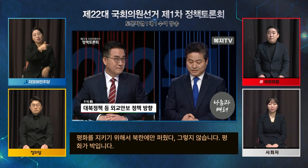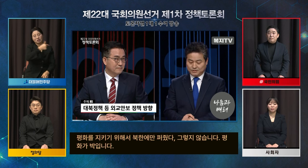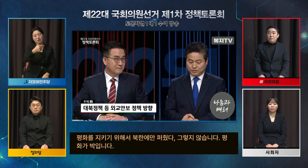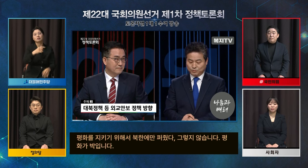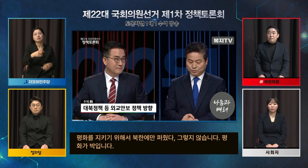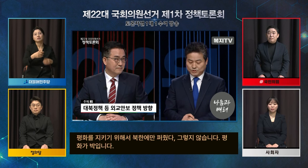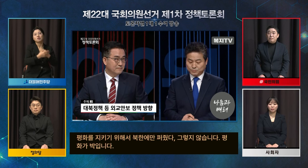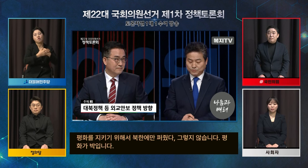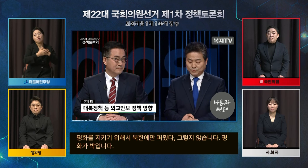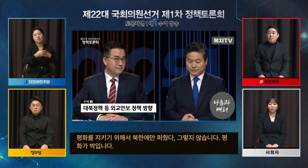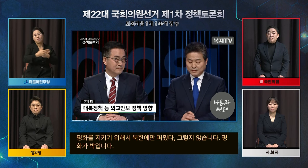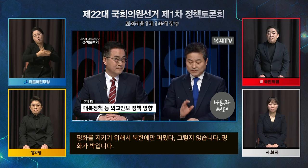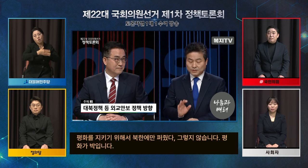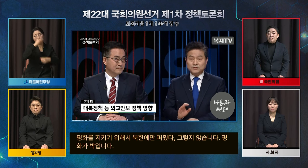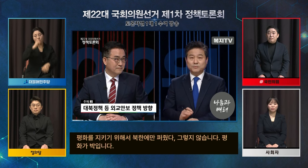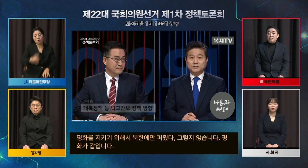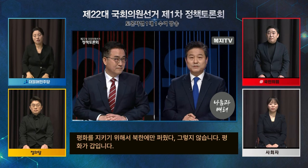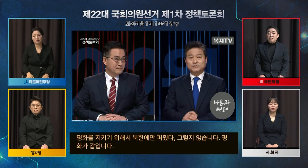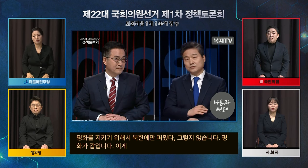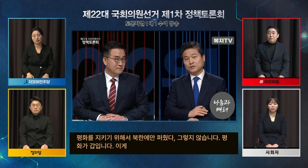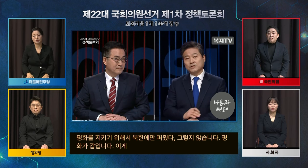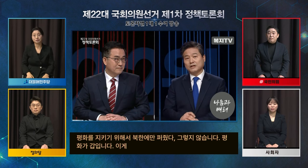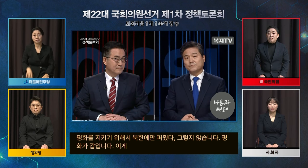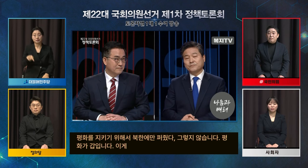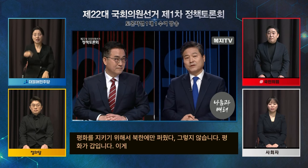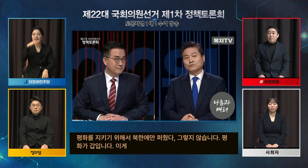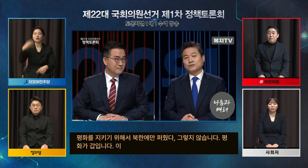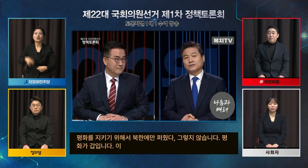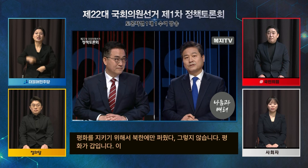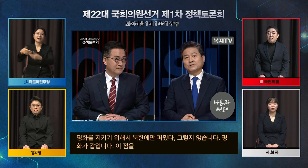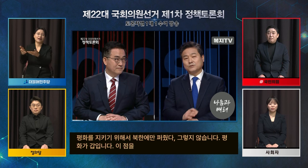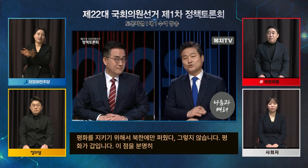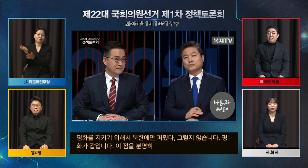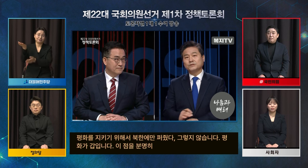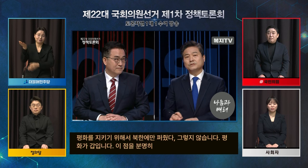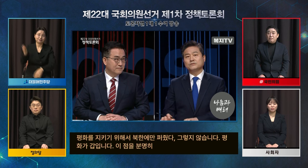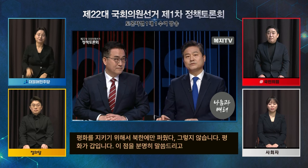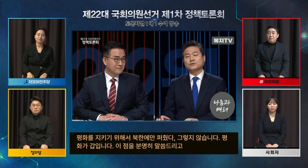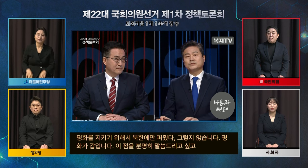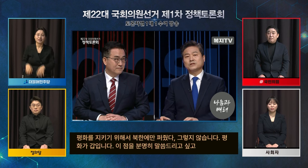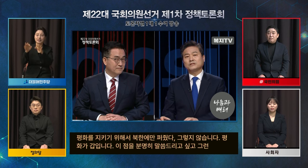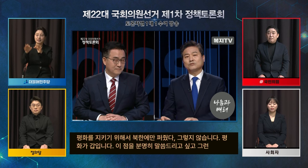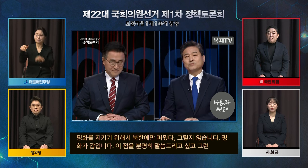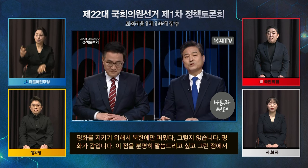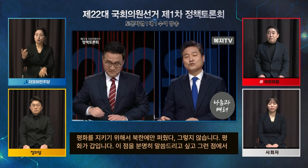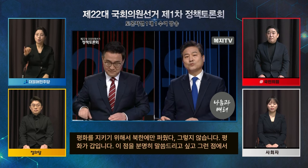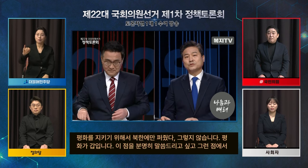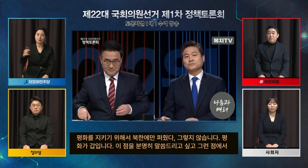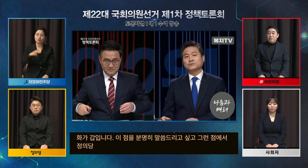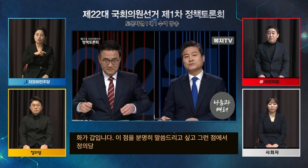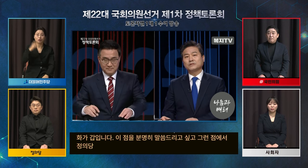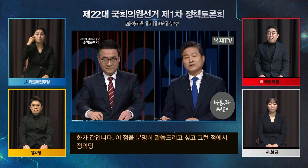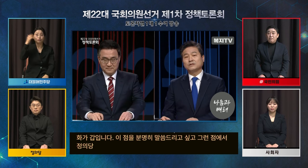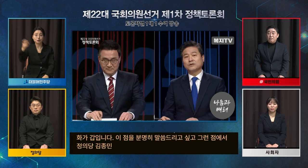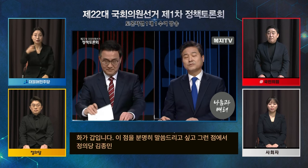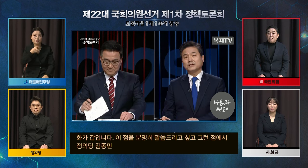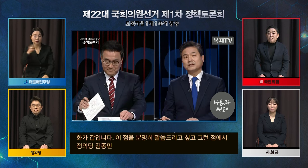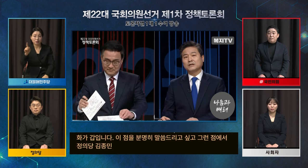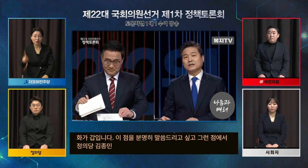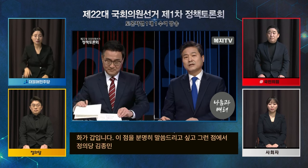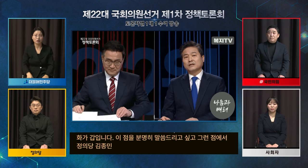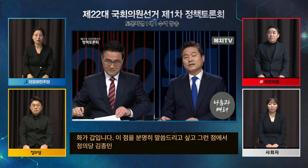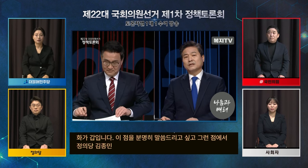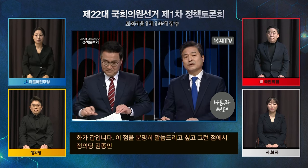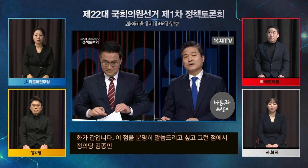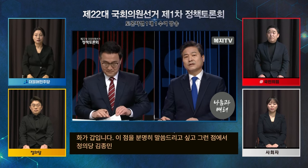드리고 싶고요. 그런 점에서는 저는 정의당 우리 김종민 위원장한테도 한번 여쭤보고 싶은 게 그런 겁니다.